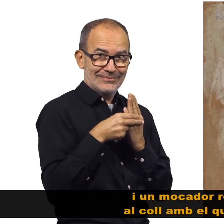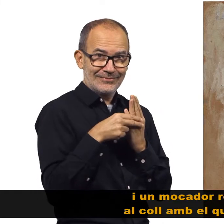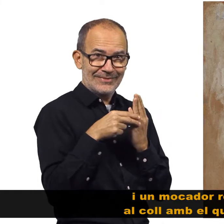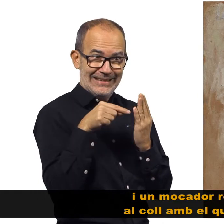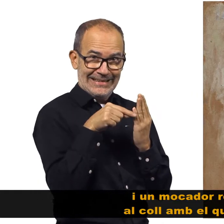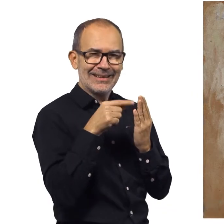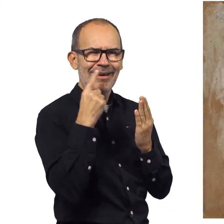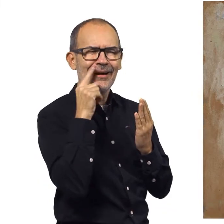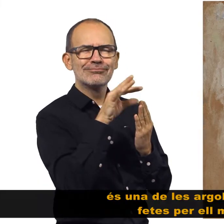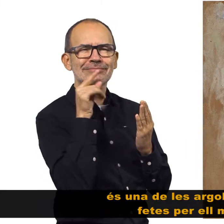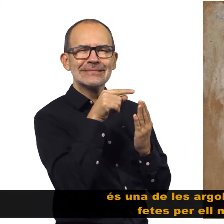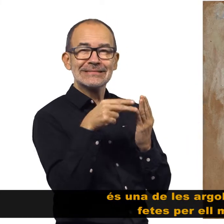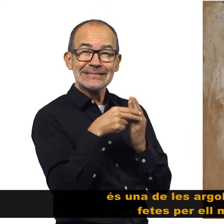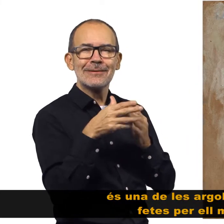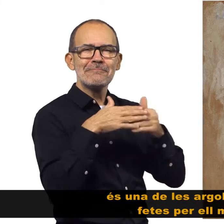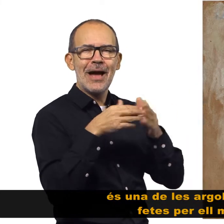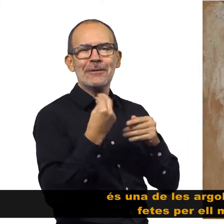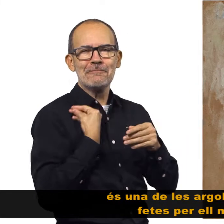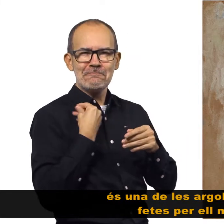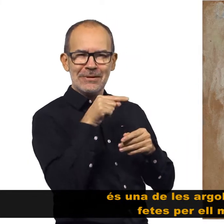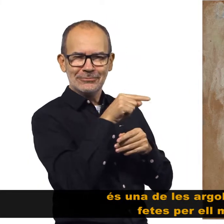de les argolles de plata fetes per ell mateix.